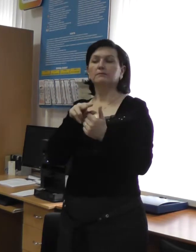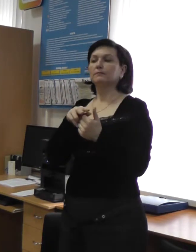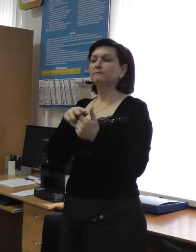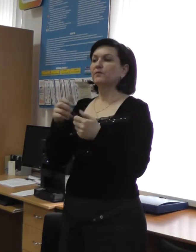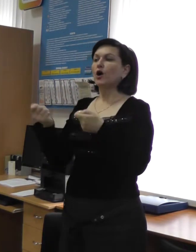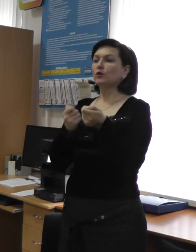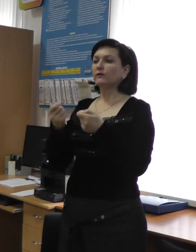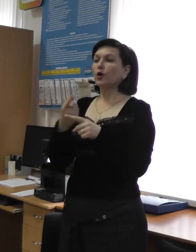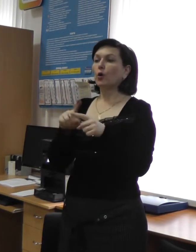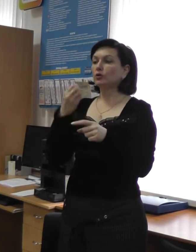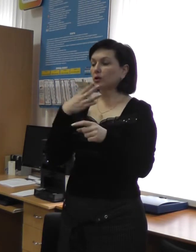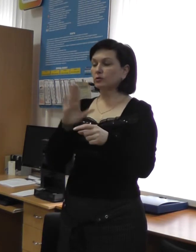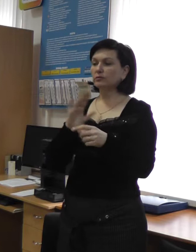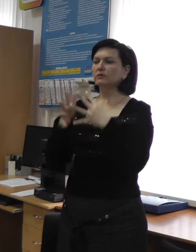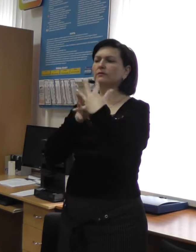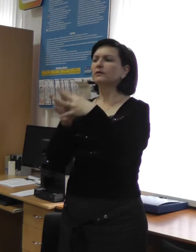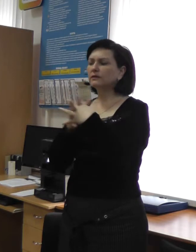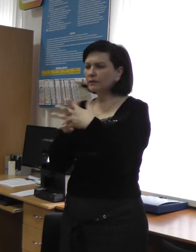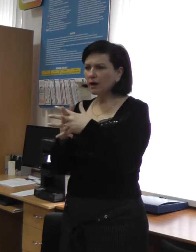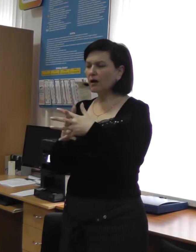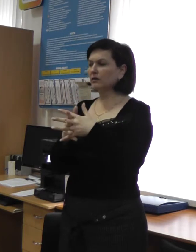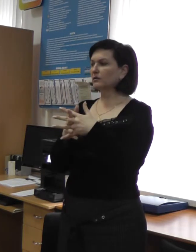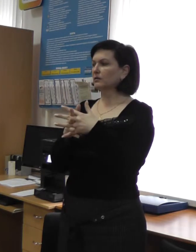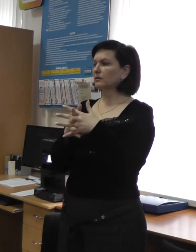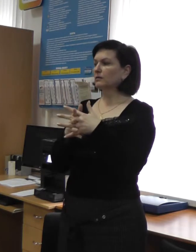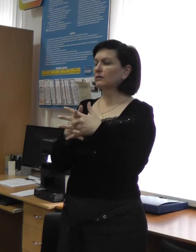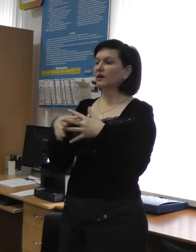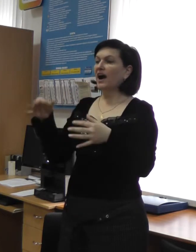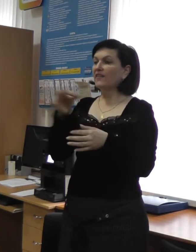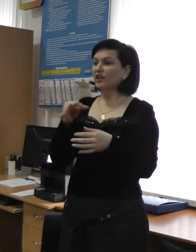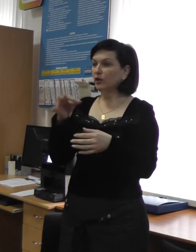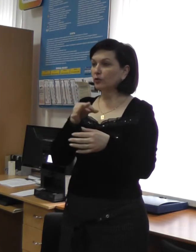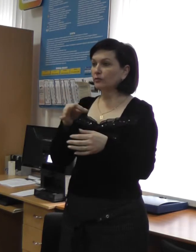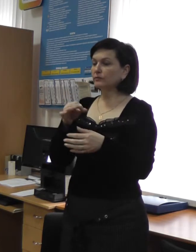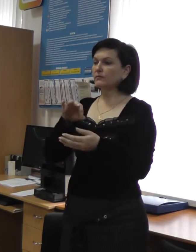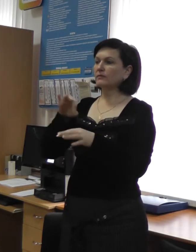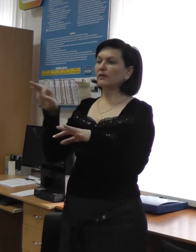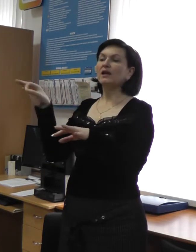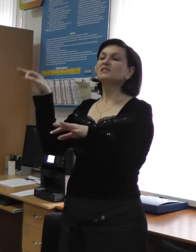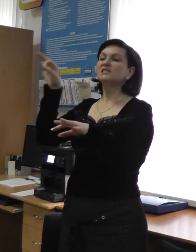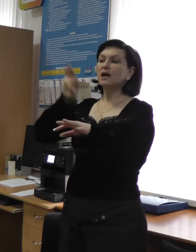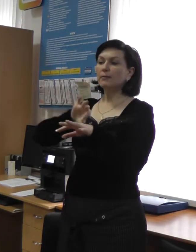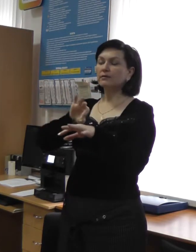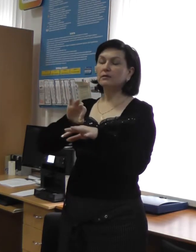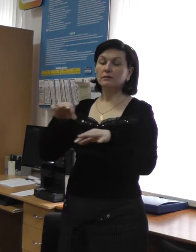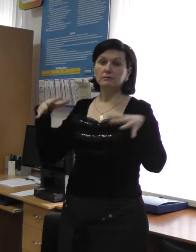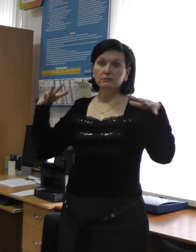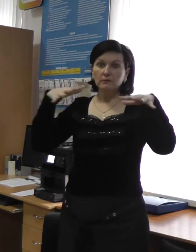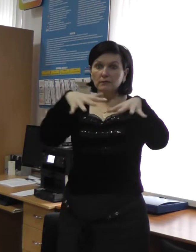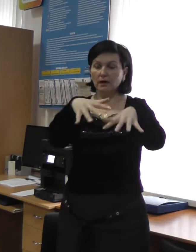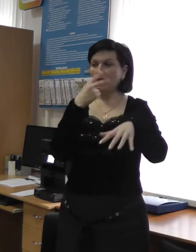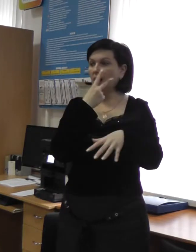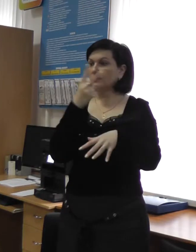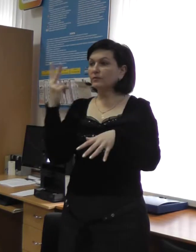во многих городах и селах губернии. В регион потянулись западные специалисты и инвесторы. В начале 20